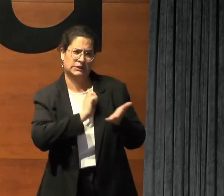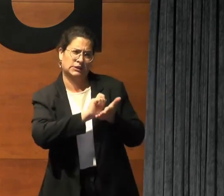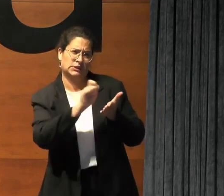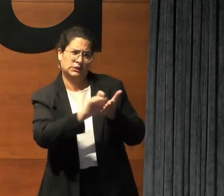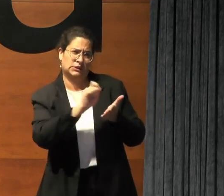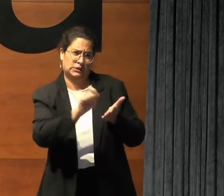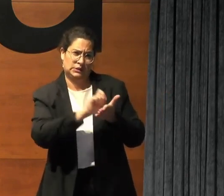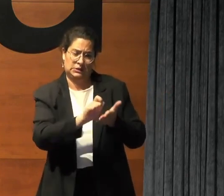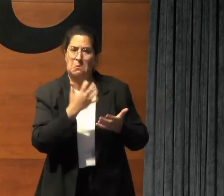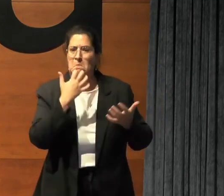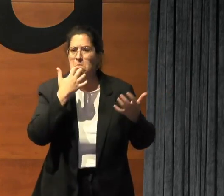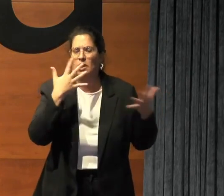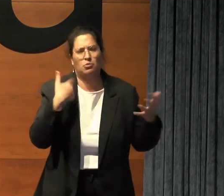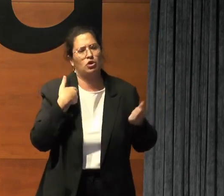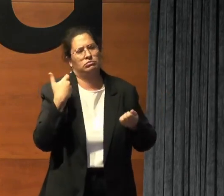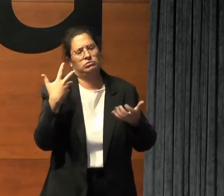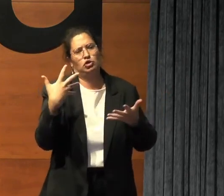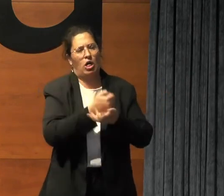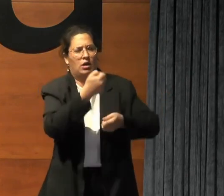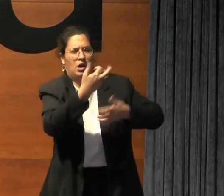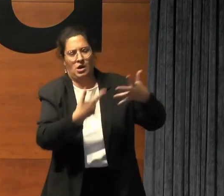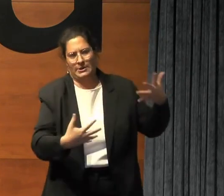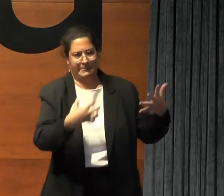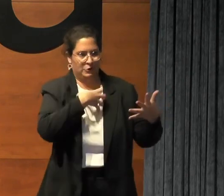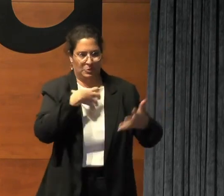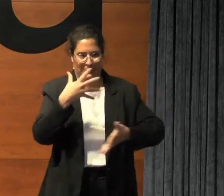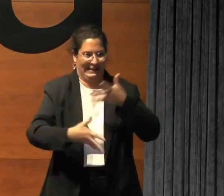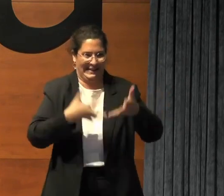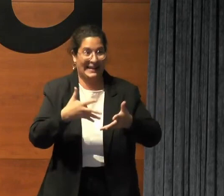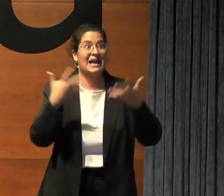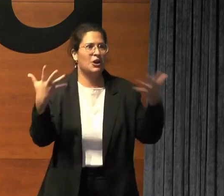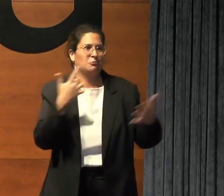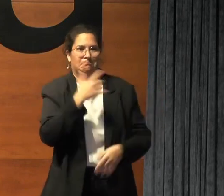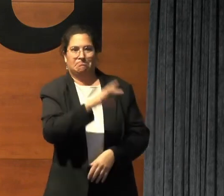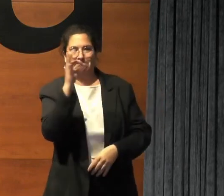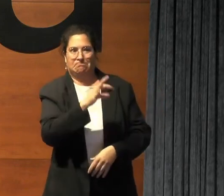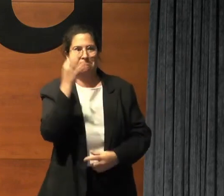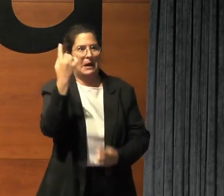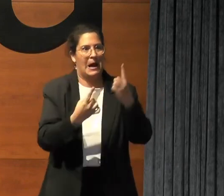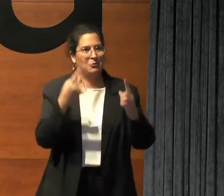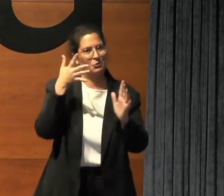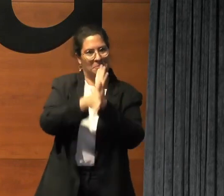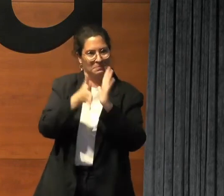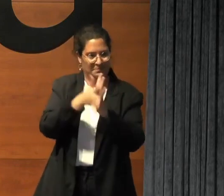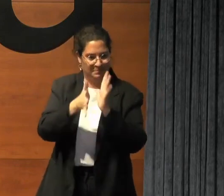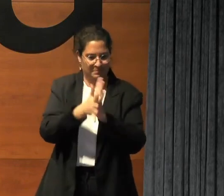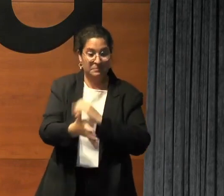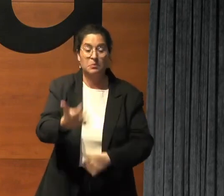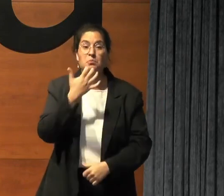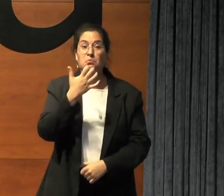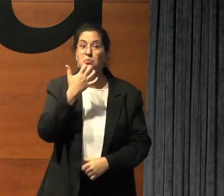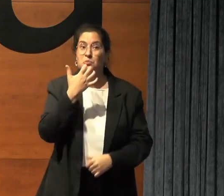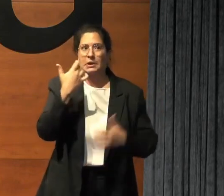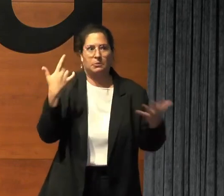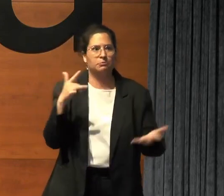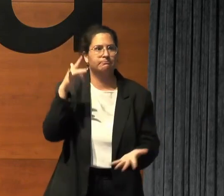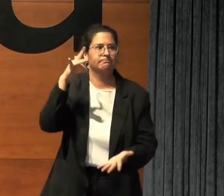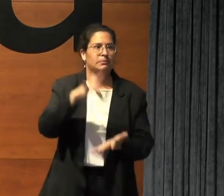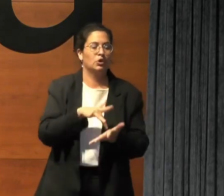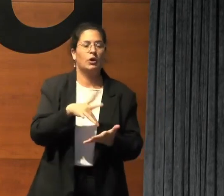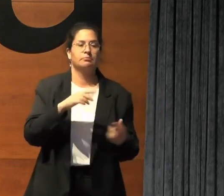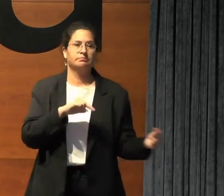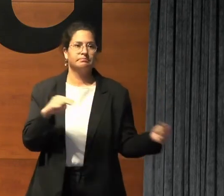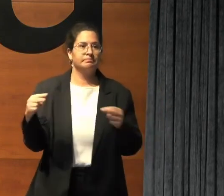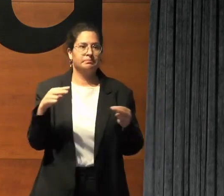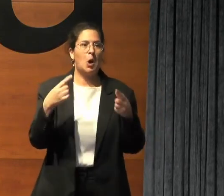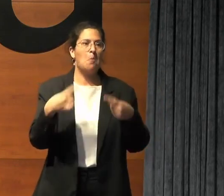Esta es la tabla de registros que os comentaba. Entonces, ahí va registrando todas las demandas. He seleccionado las más